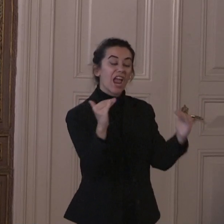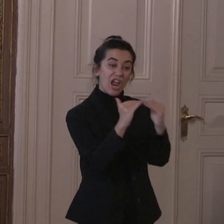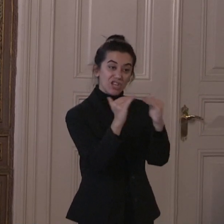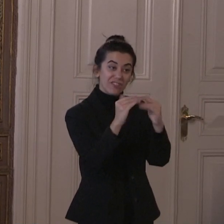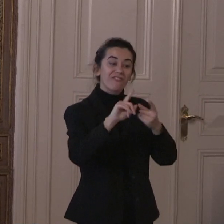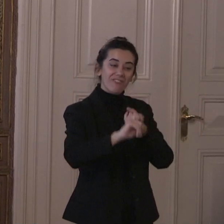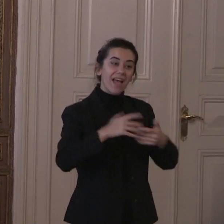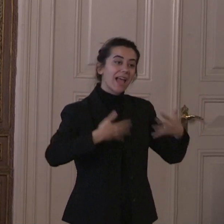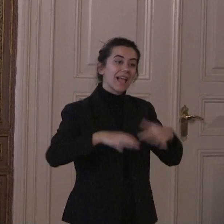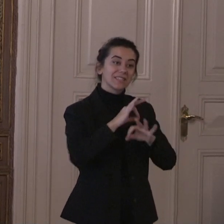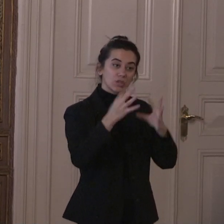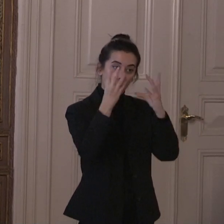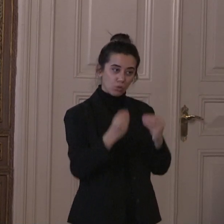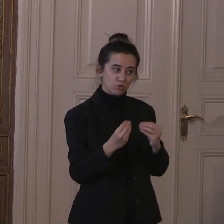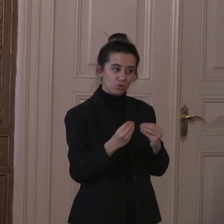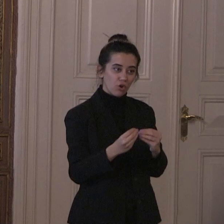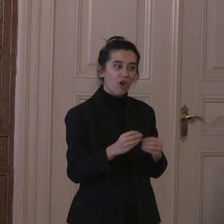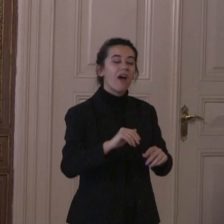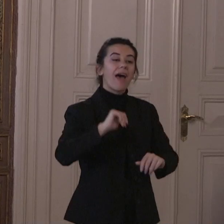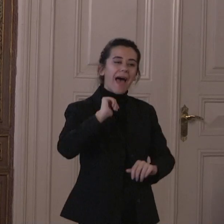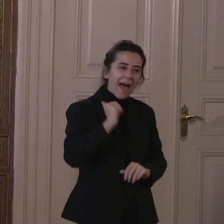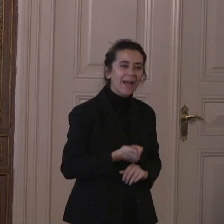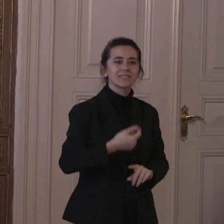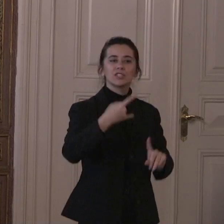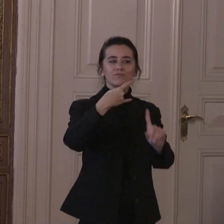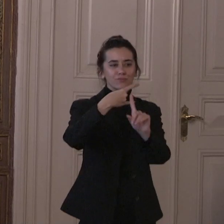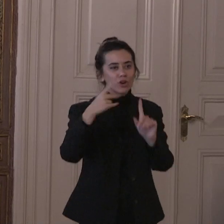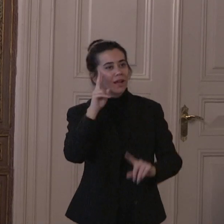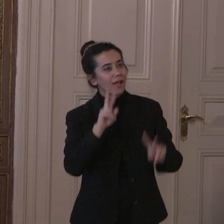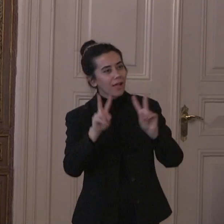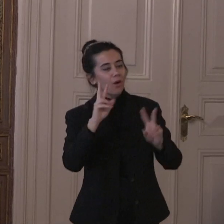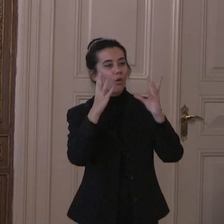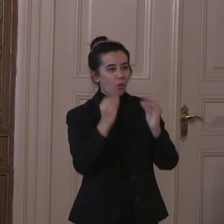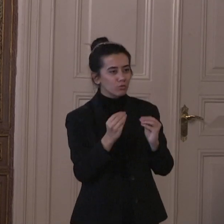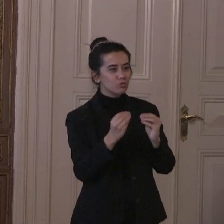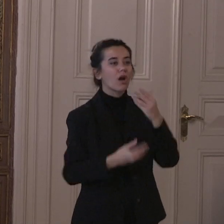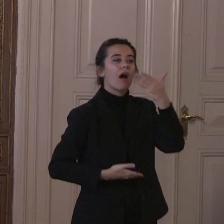olduğunda, her görsel içerik betimlendiğinde,